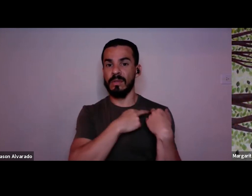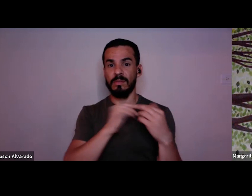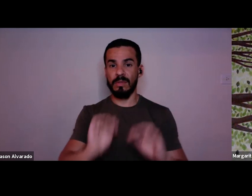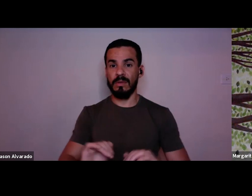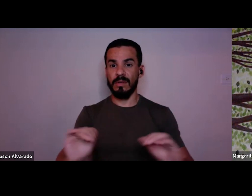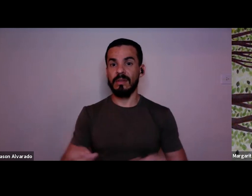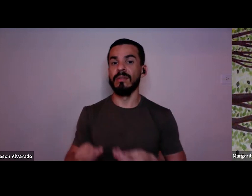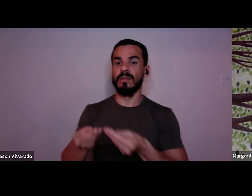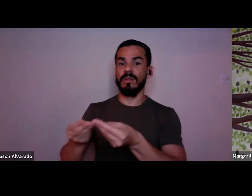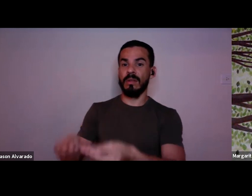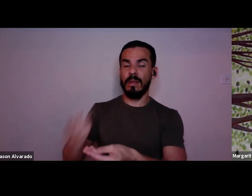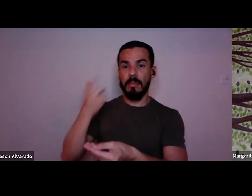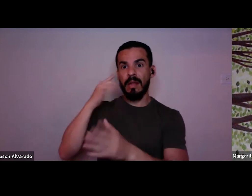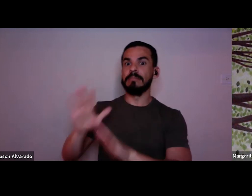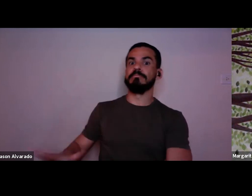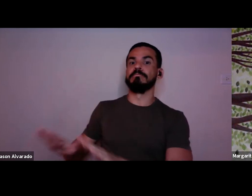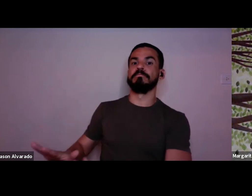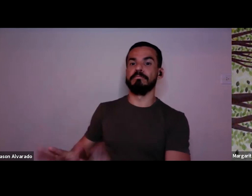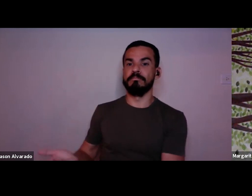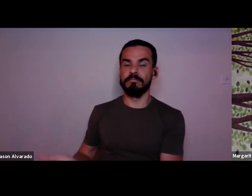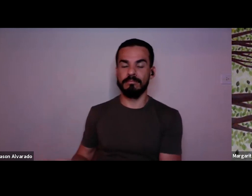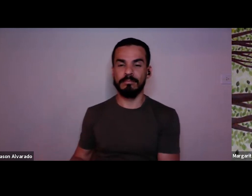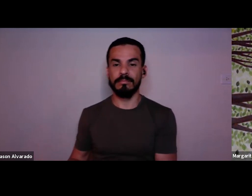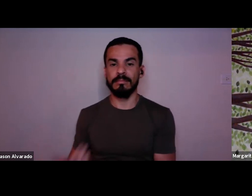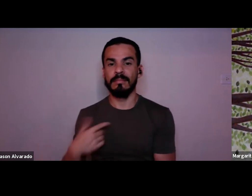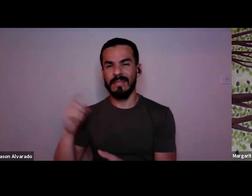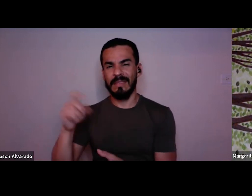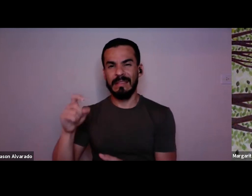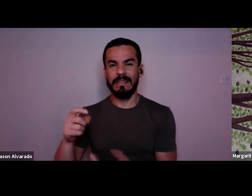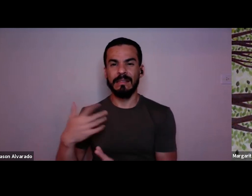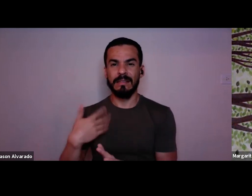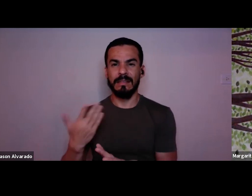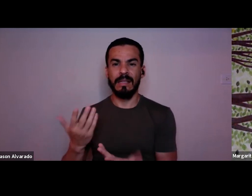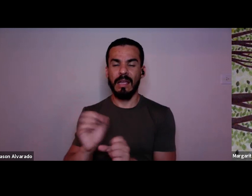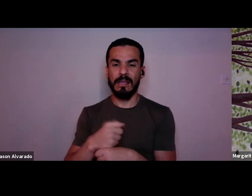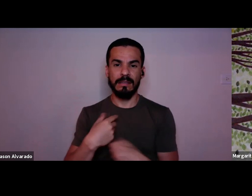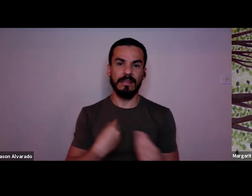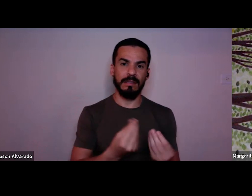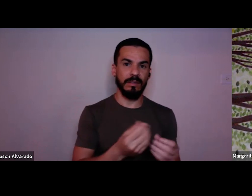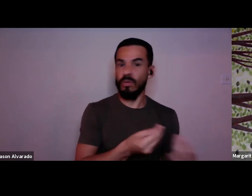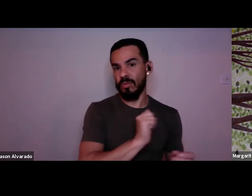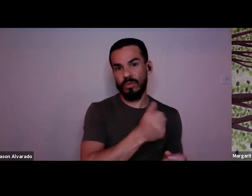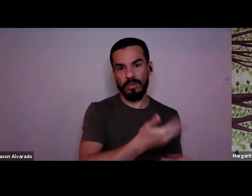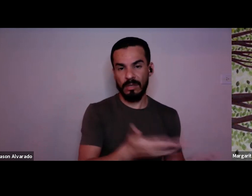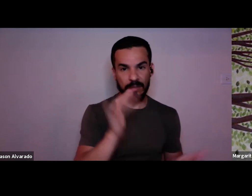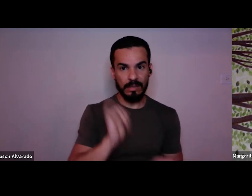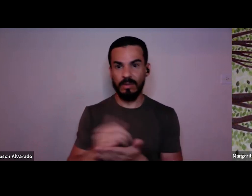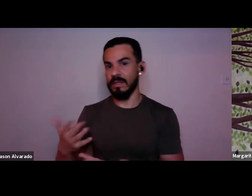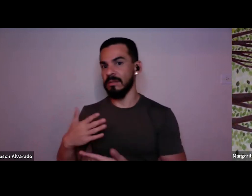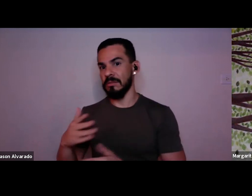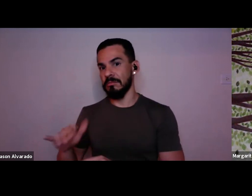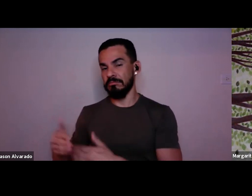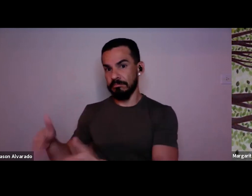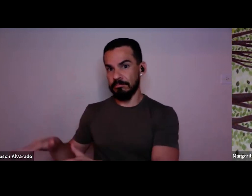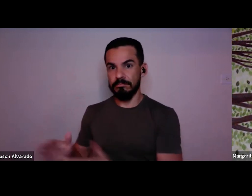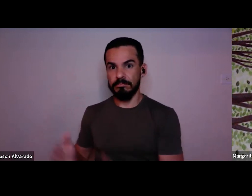edad se los dan como tome verdad y y necesito dicho Necesito hacer lo que estoy haciendo y Y con esos entretiene entonces